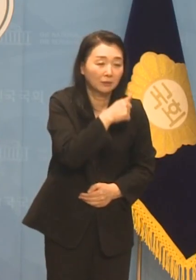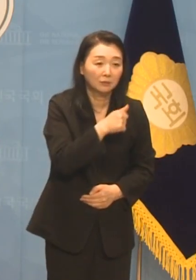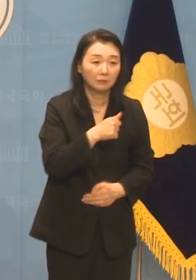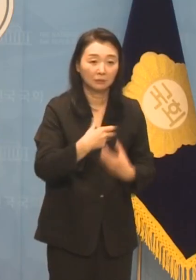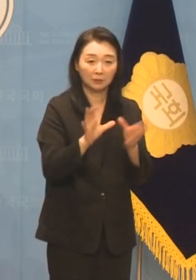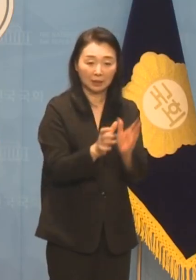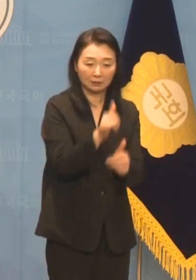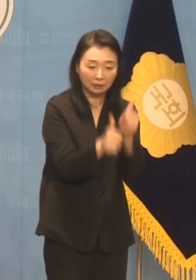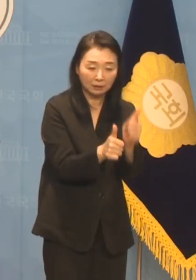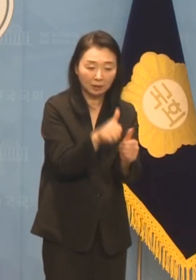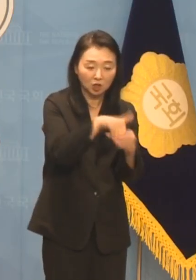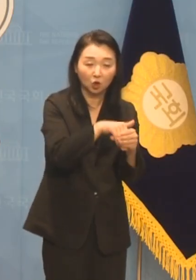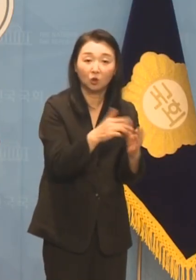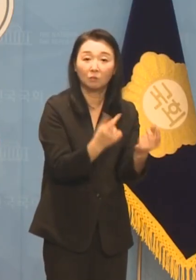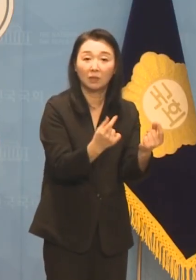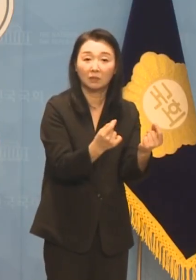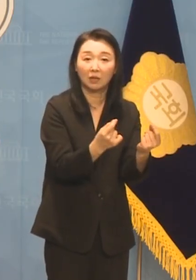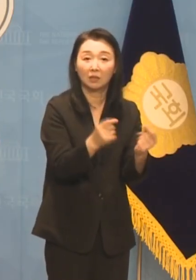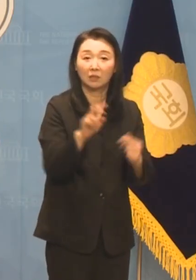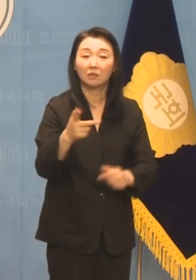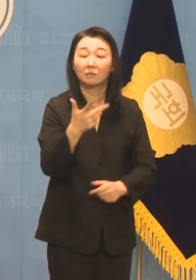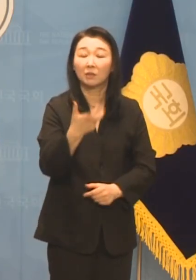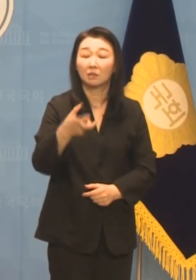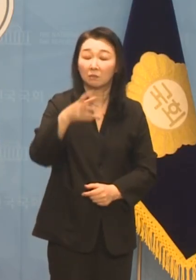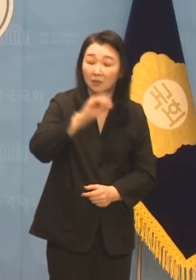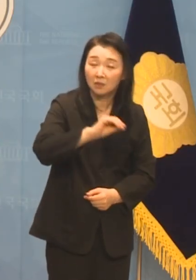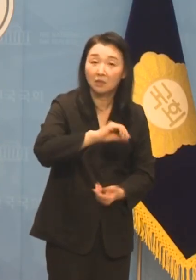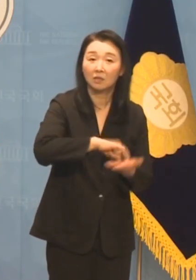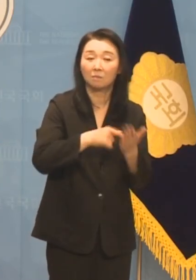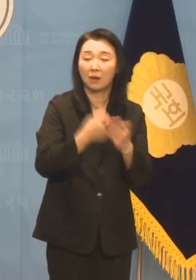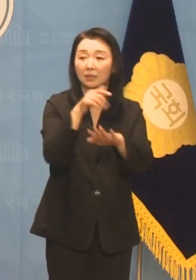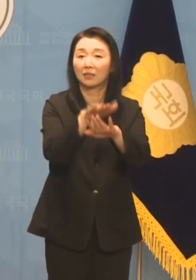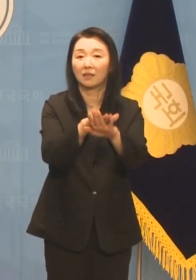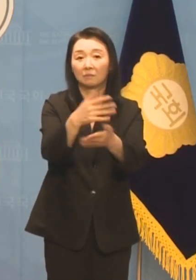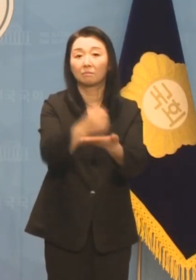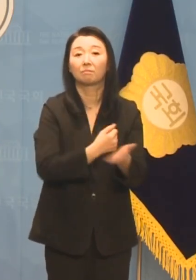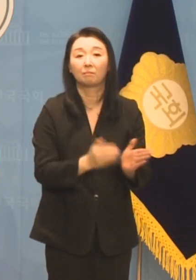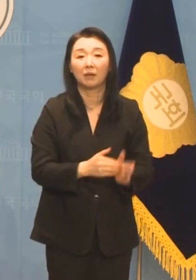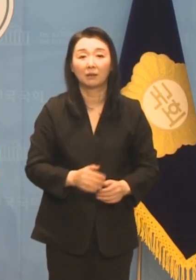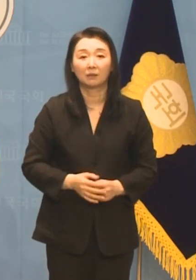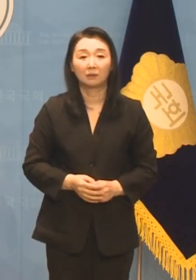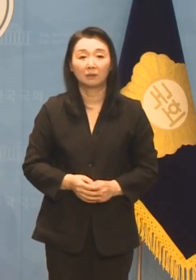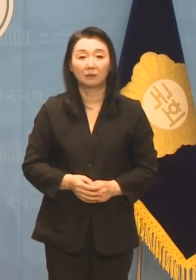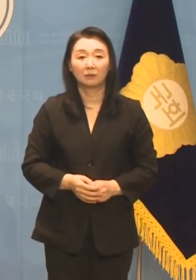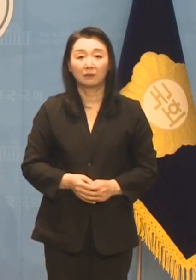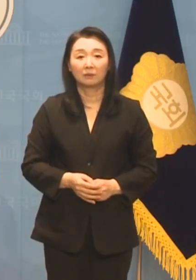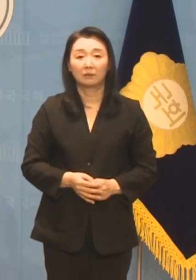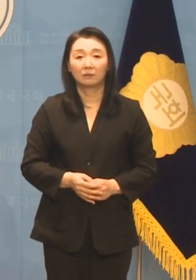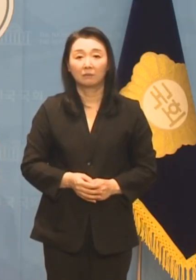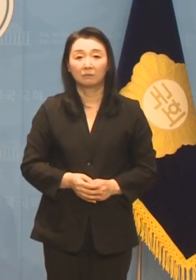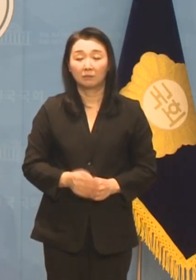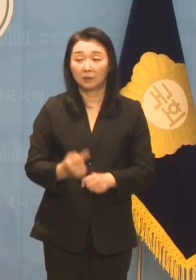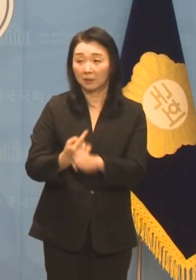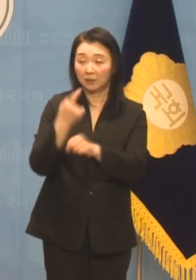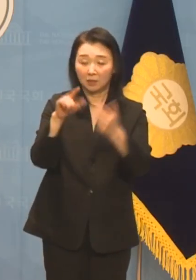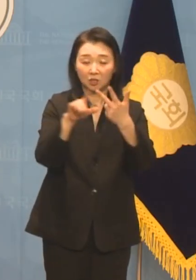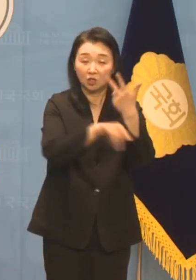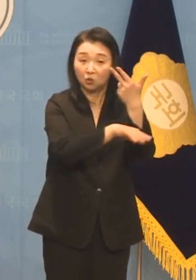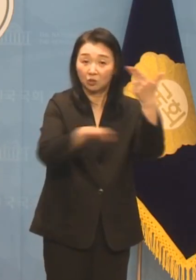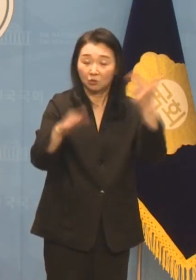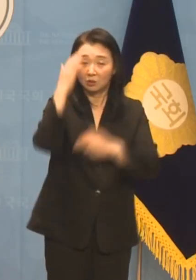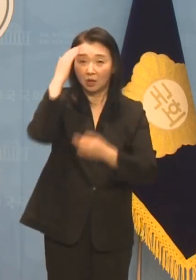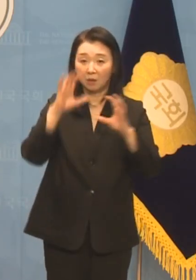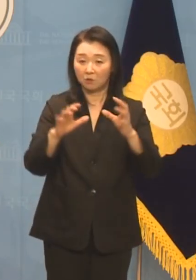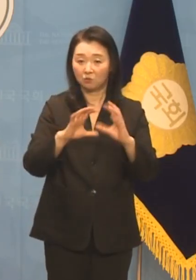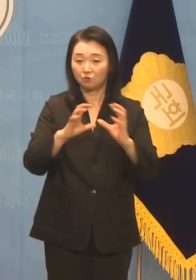당내 선거에서 777만 원의 기탁금을 받았습니다. 작년 7월 기준으로